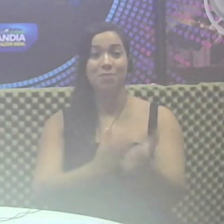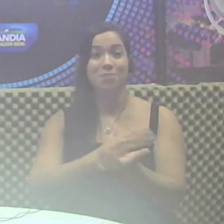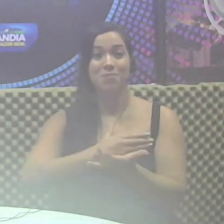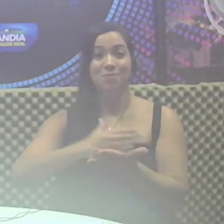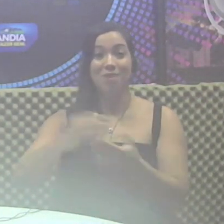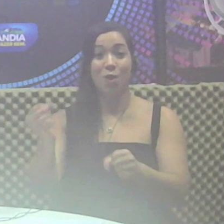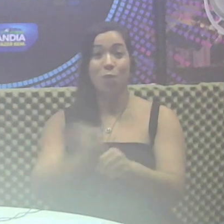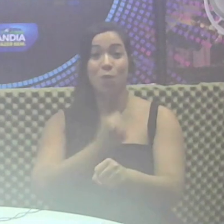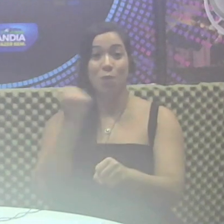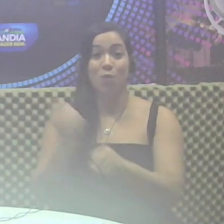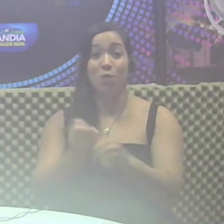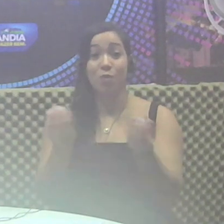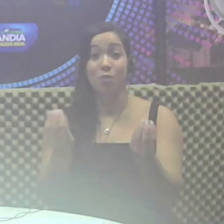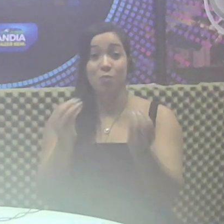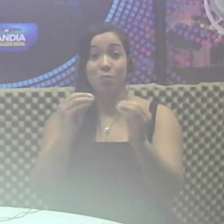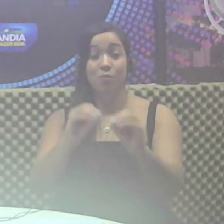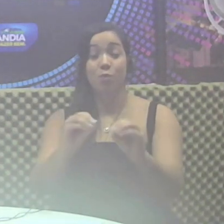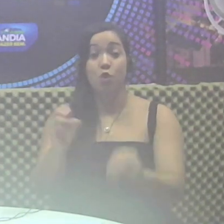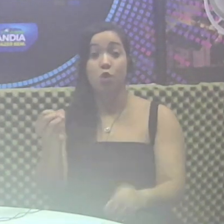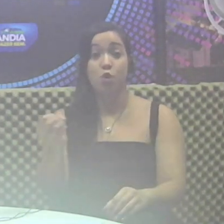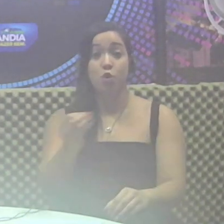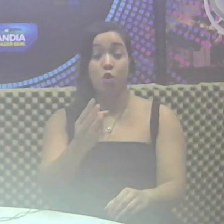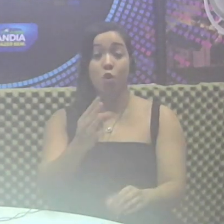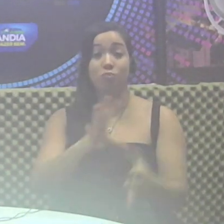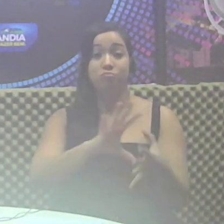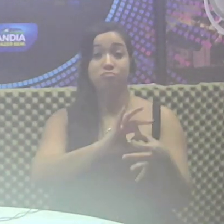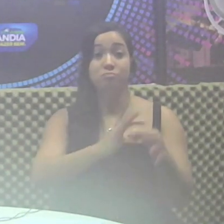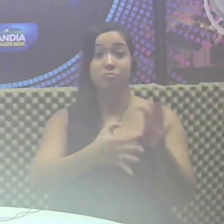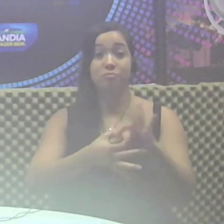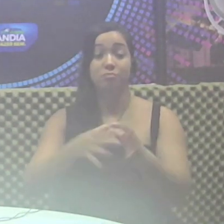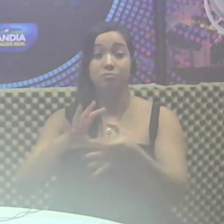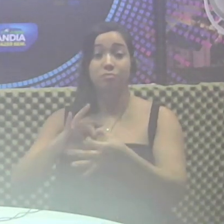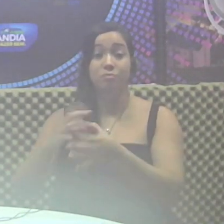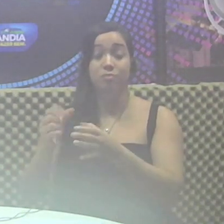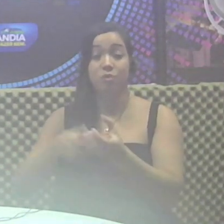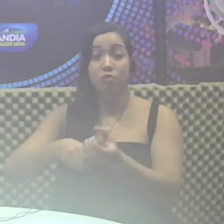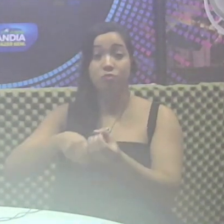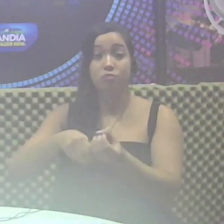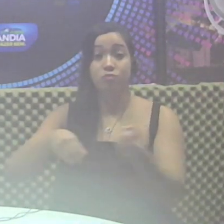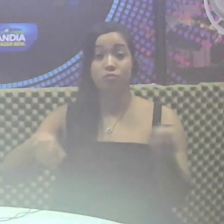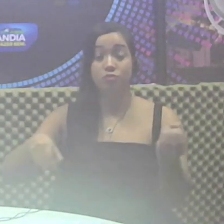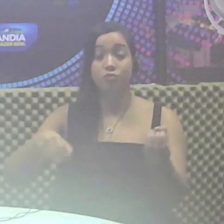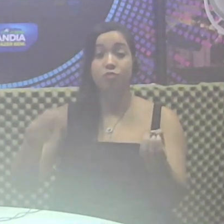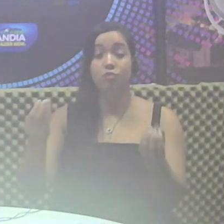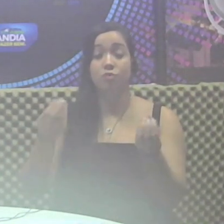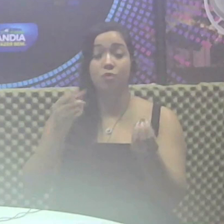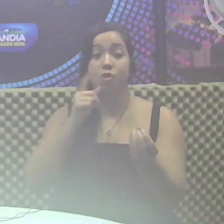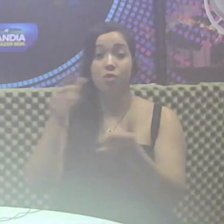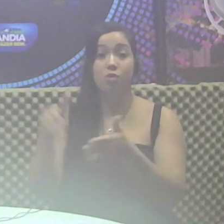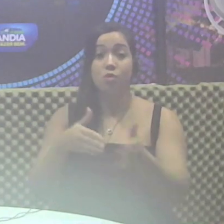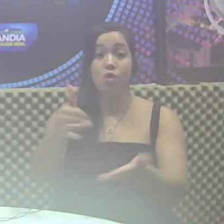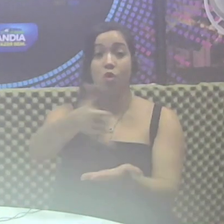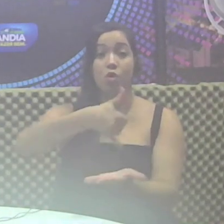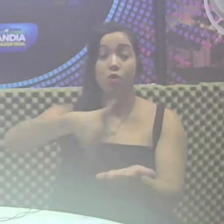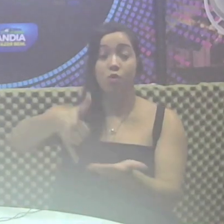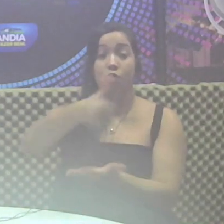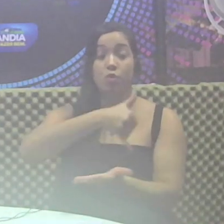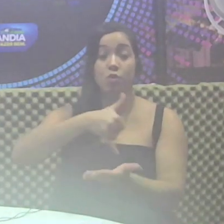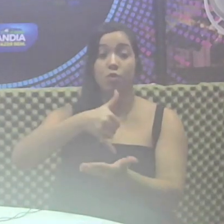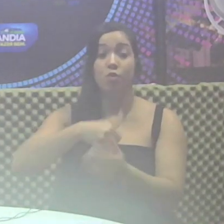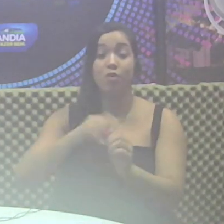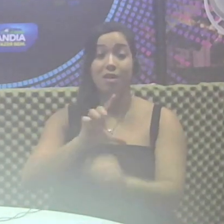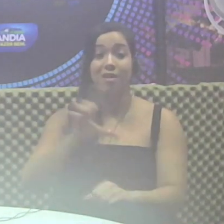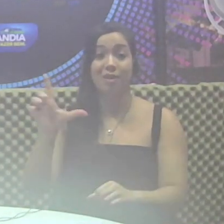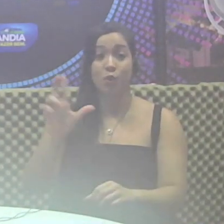obras de implementação de novos trechos no coletor do tronco de esgoto instalado no Córrego do Óleo, que fica na zona leste